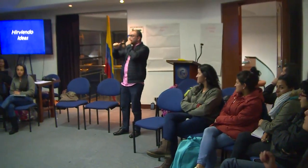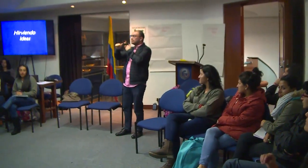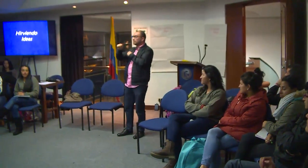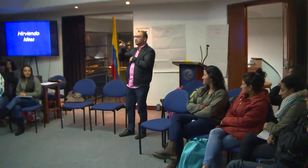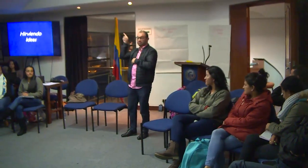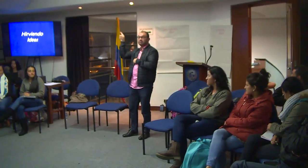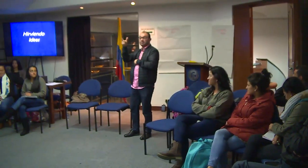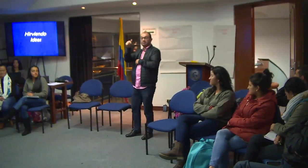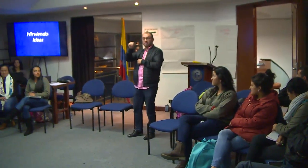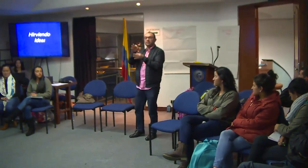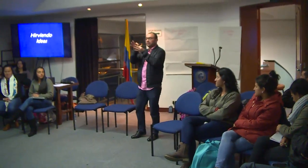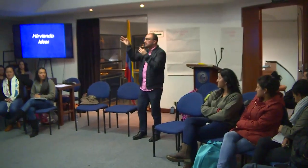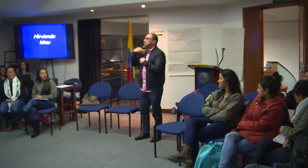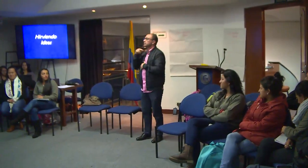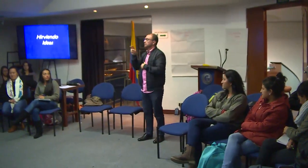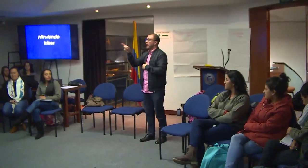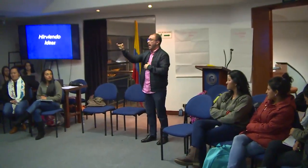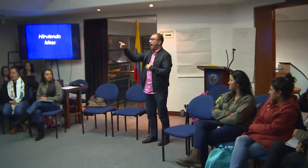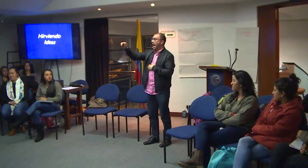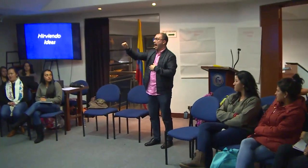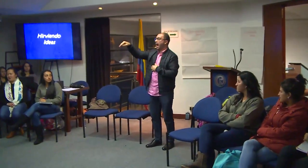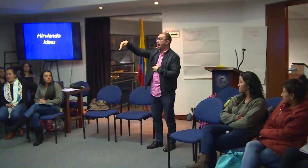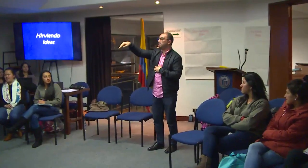soy de un pueblo que se llama